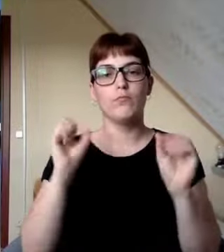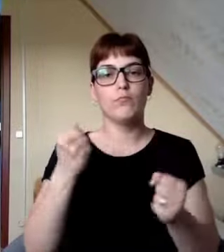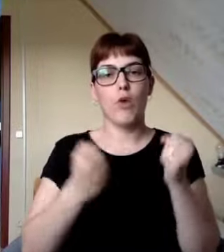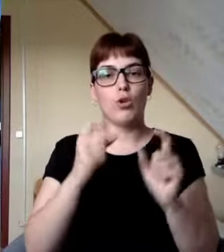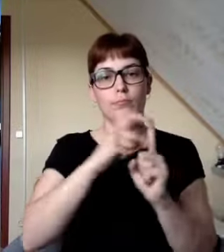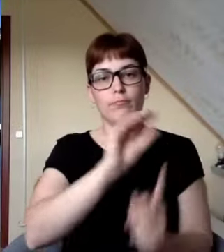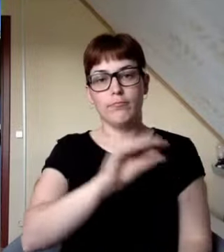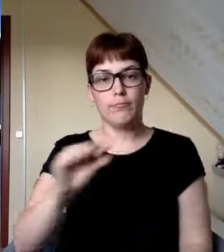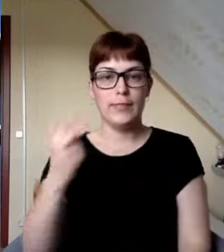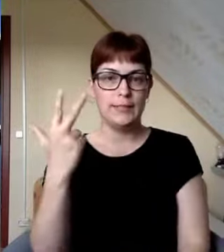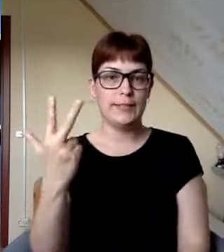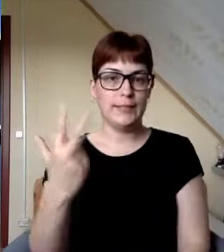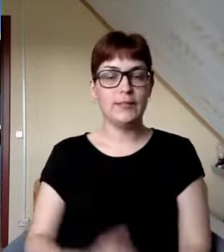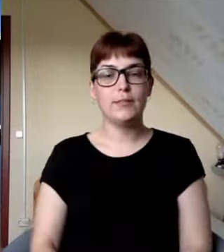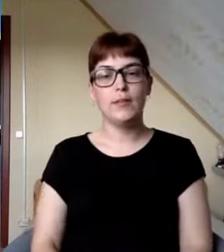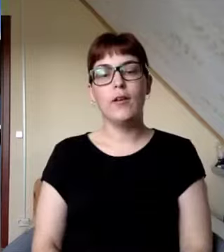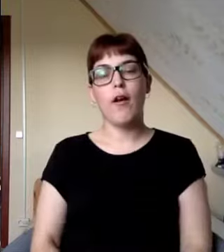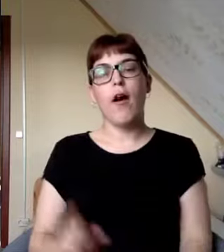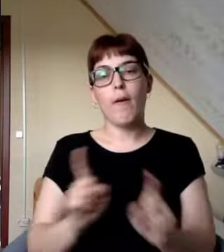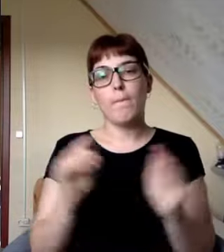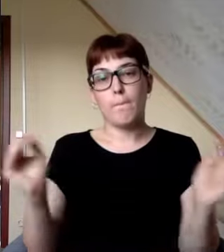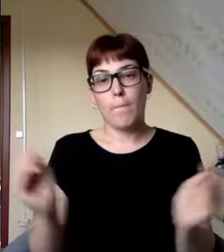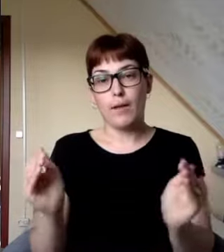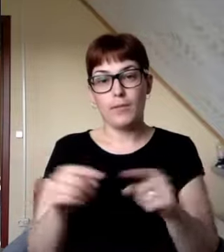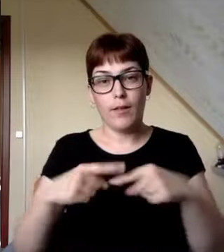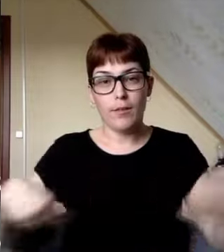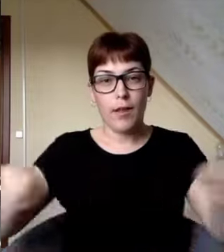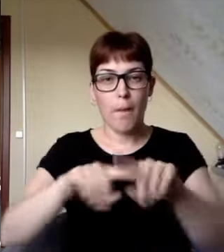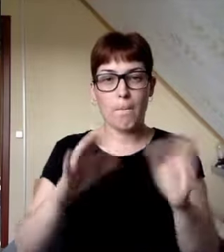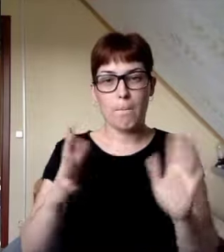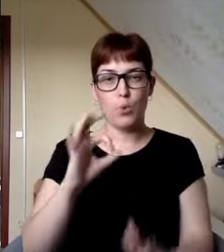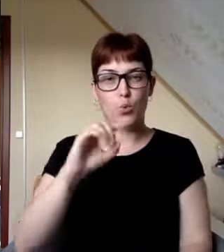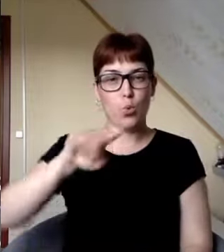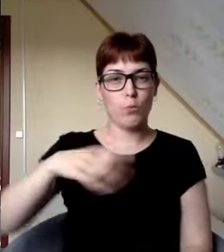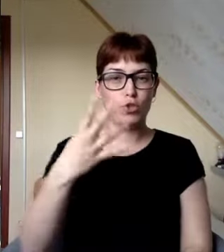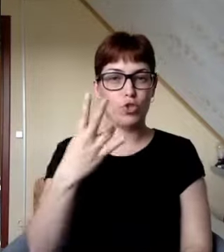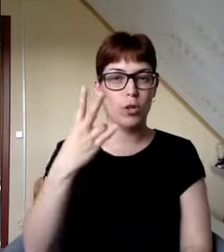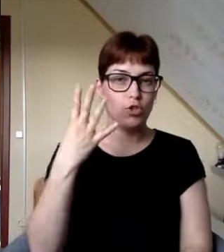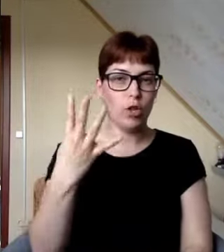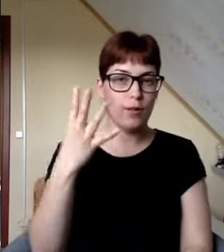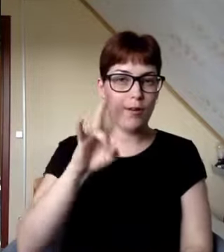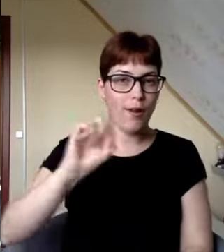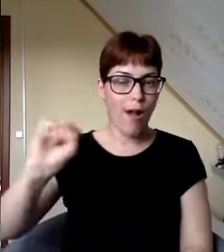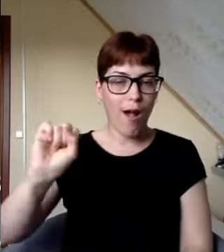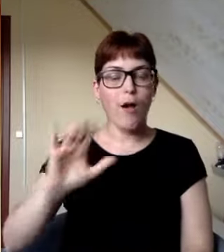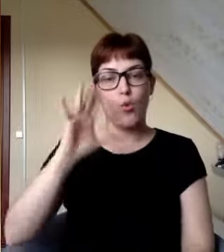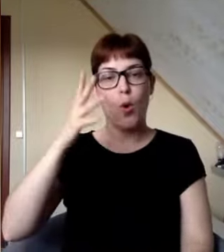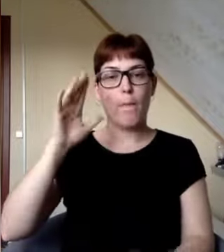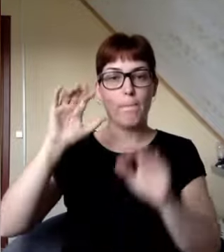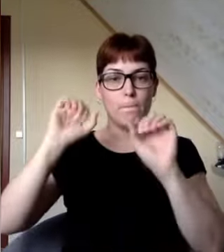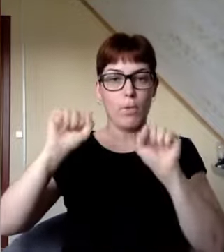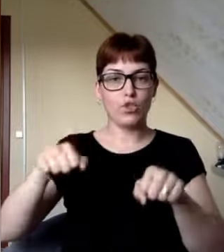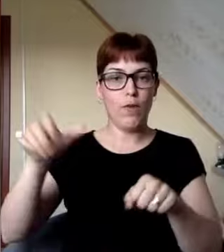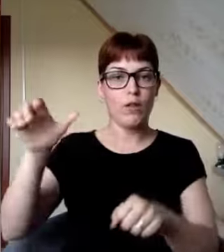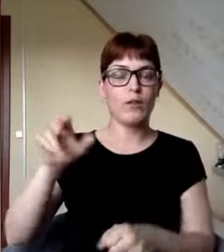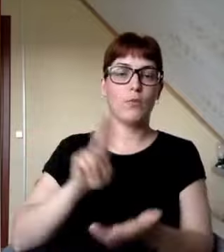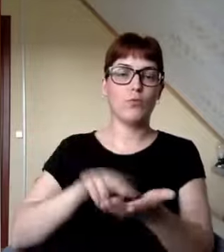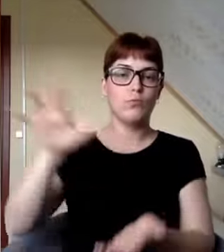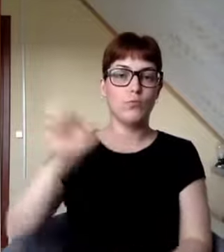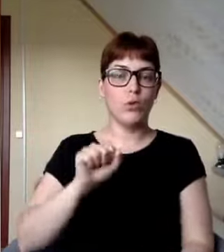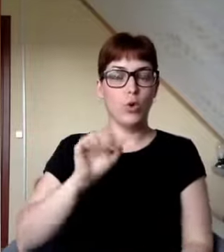autostāvieta trim automašīnām. Nelielo teritoriju apmēram 0,4 hektāru platībā pašvaldība no zemes īpašnieka